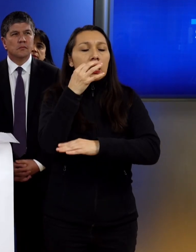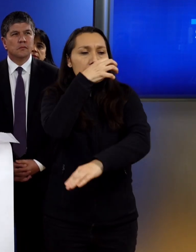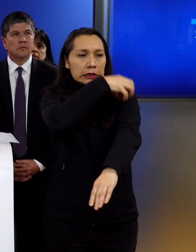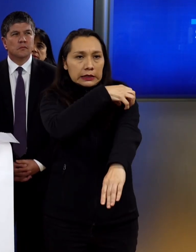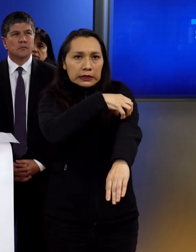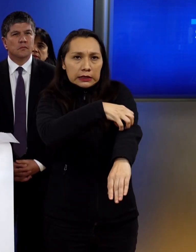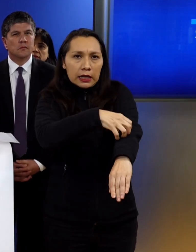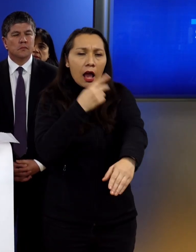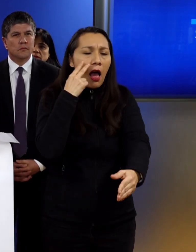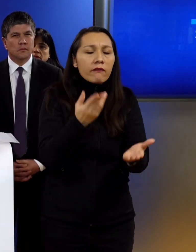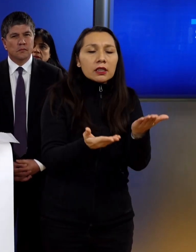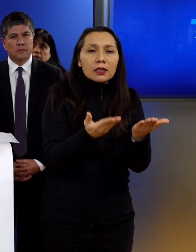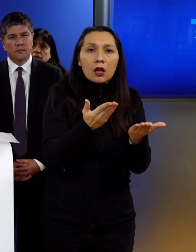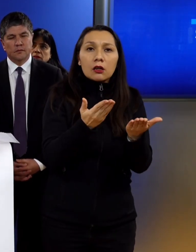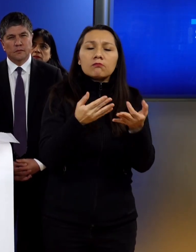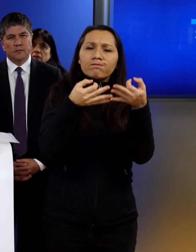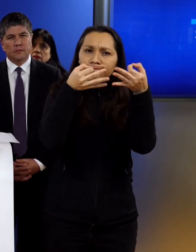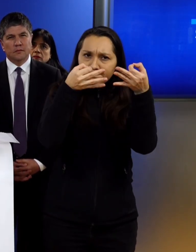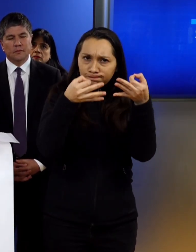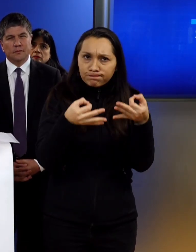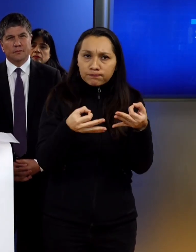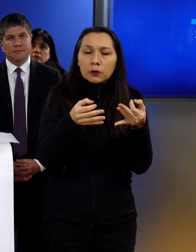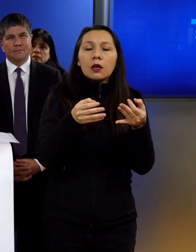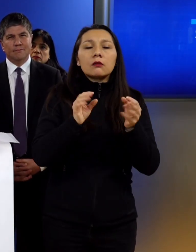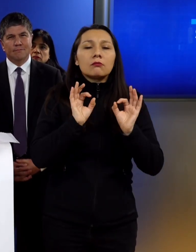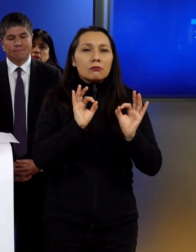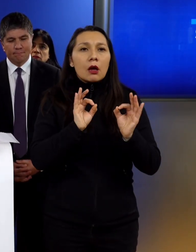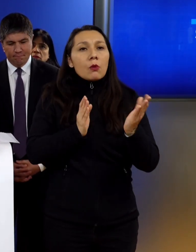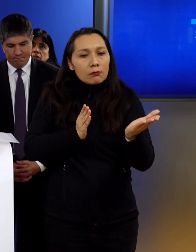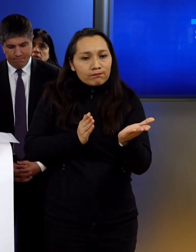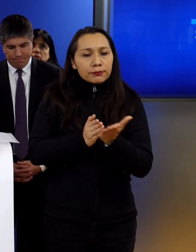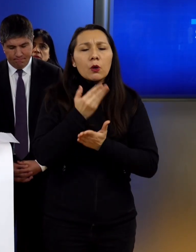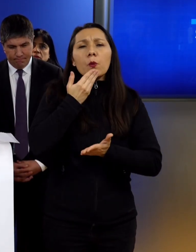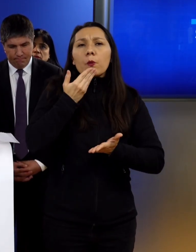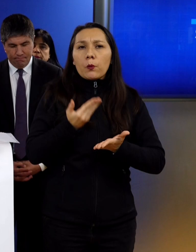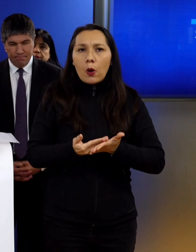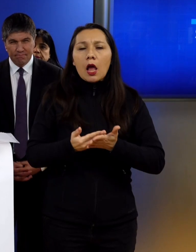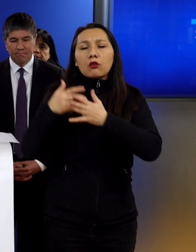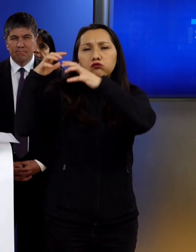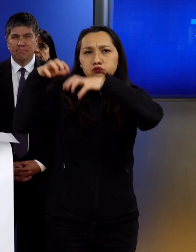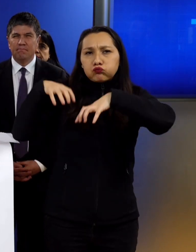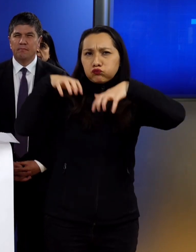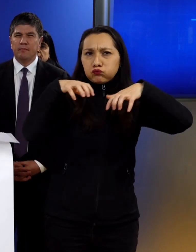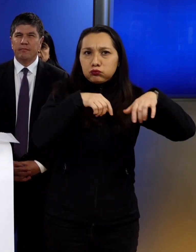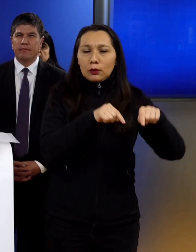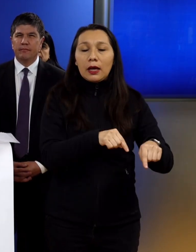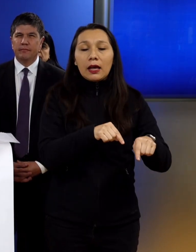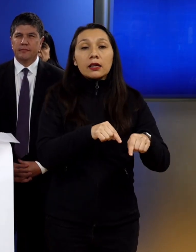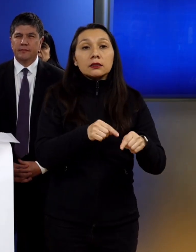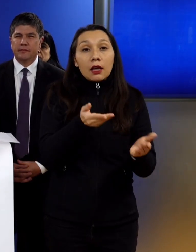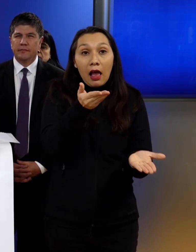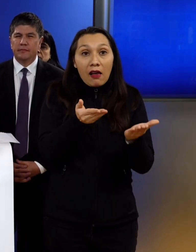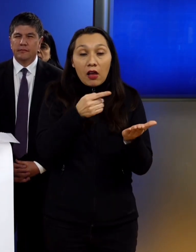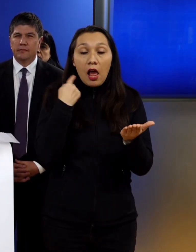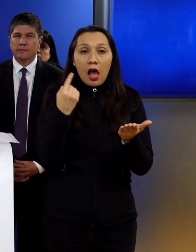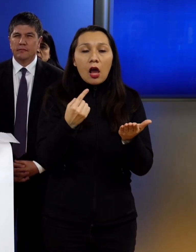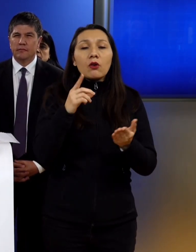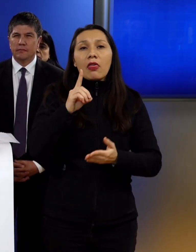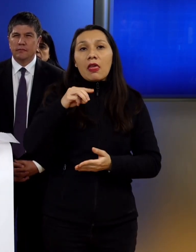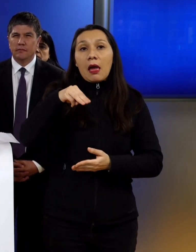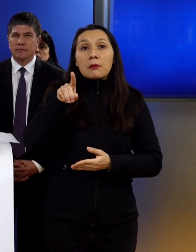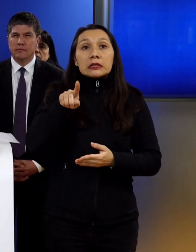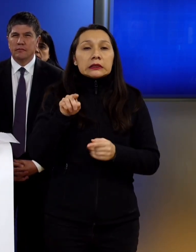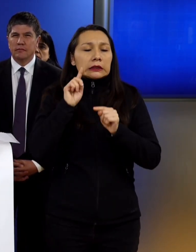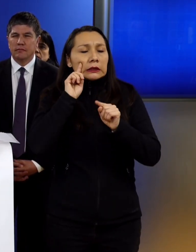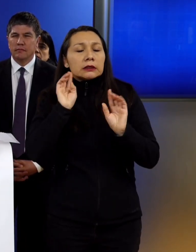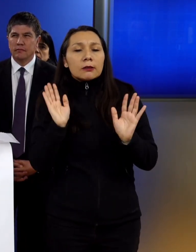tramo, de manera de evaluar con un pronóstico más cercano al inicio del evento el diagnóstico que tiene la DMC en